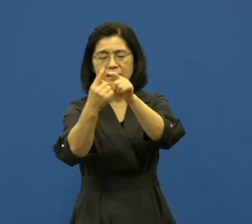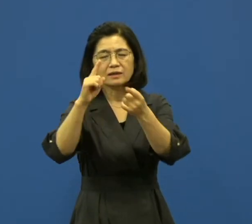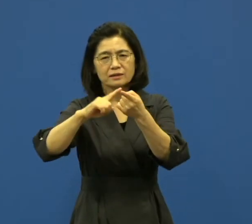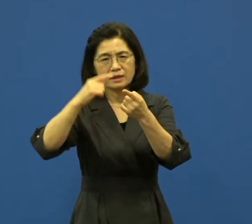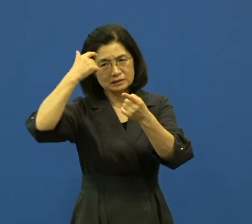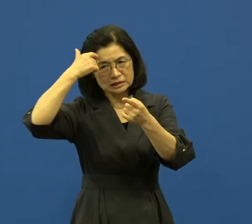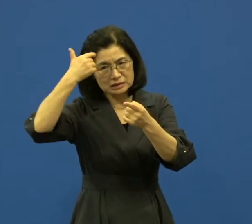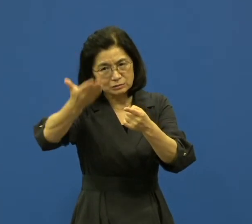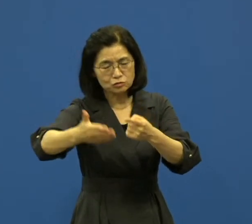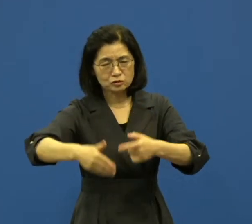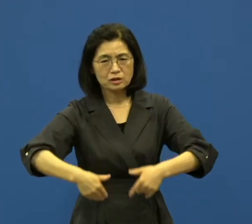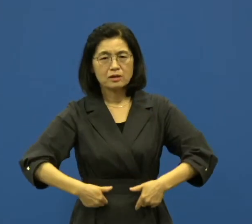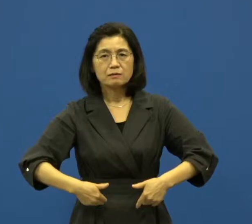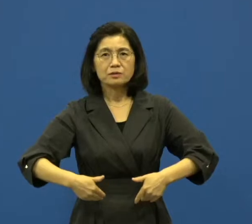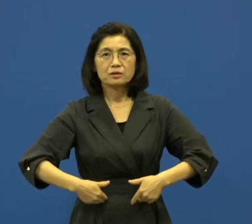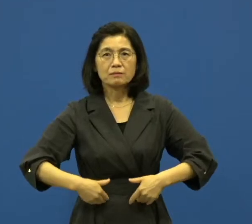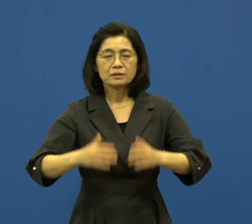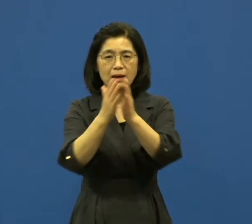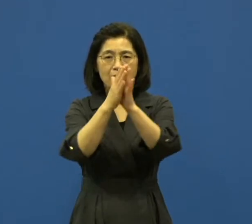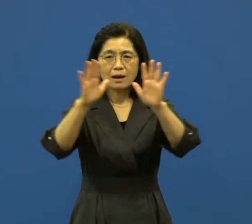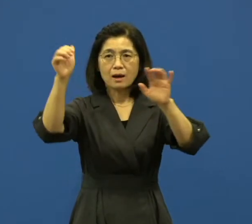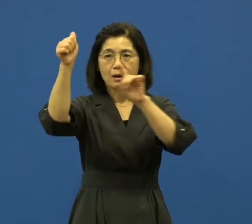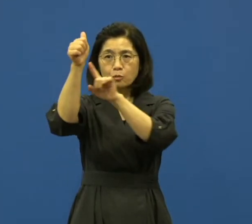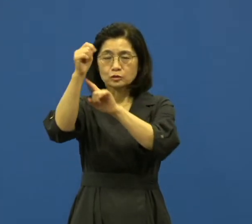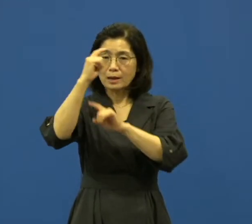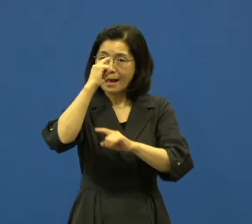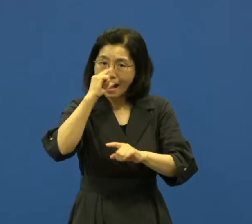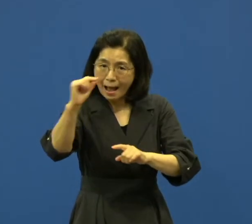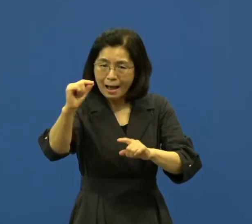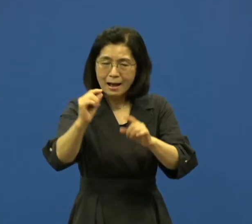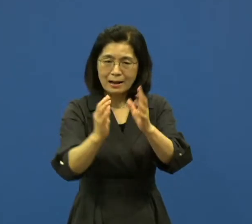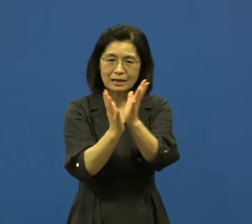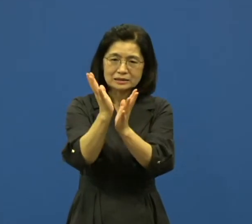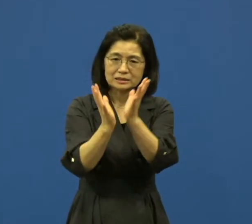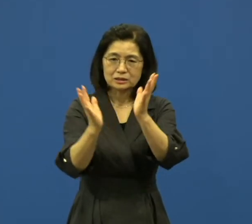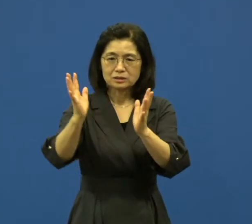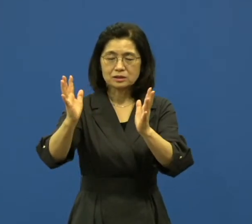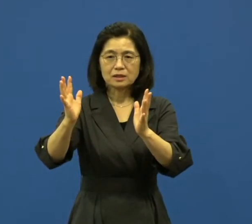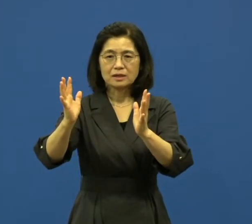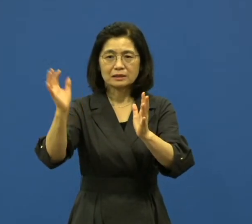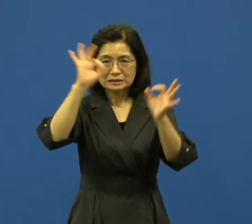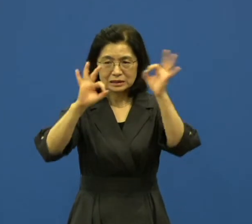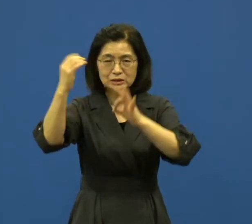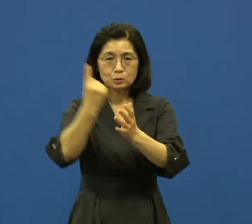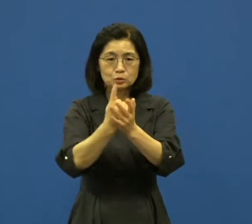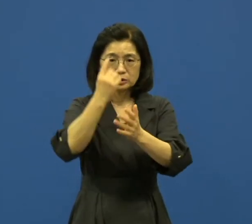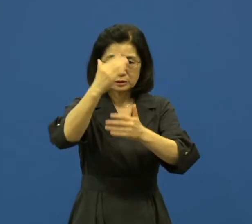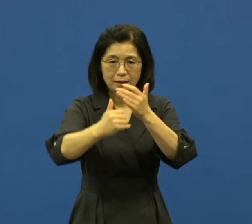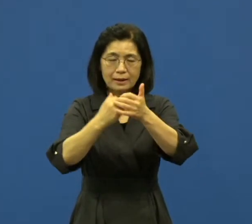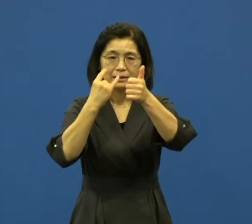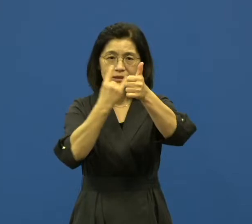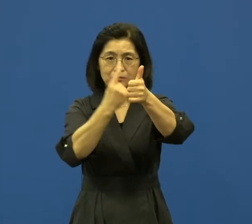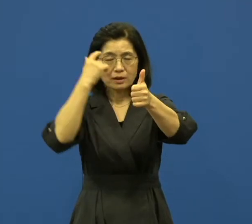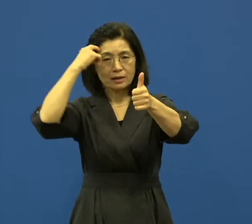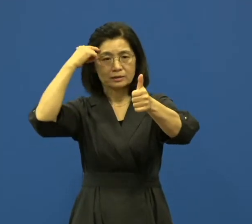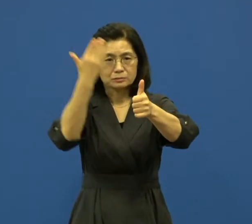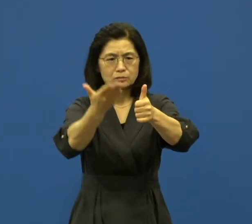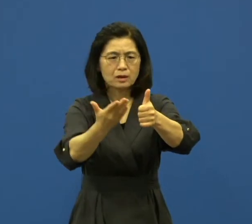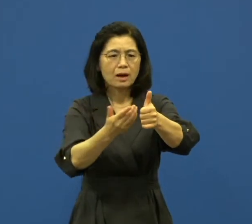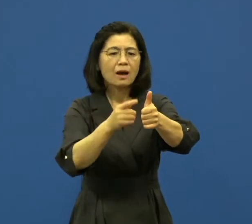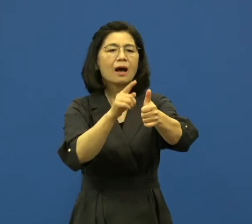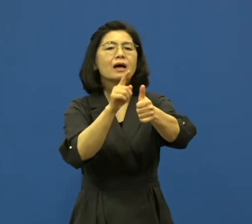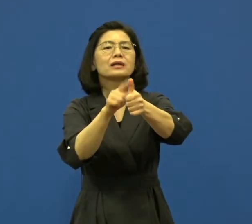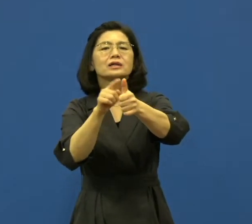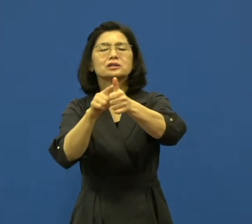타는 가시들기 가운데서 찾아오신 하나님의 부르심에 질문을 합니다. 당신은 누구이십니까?